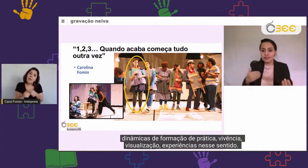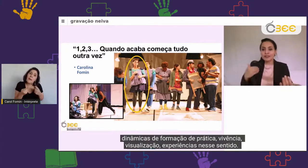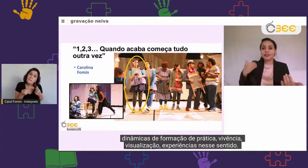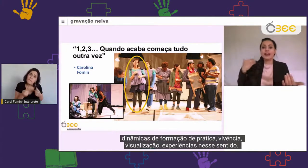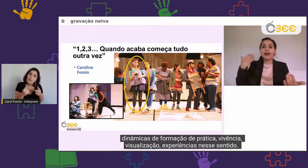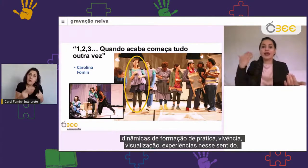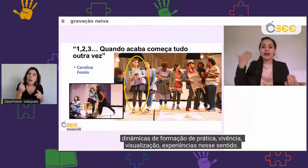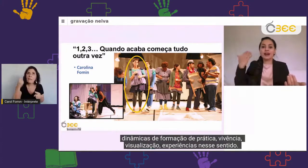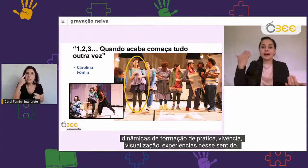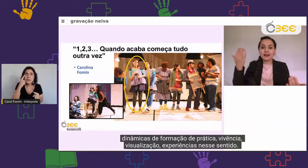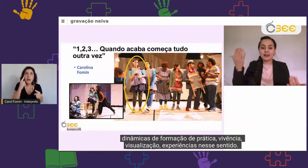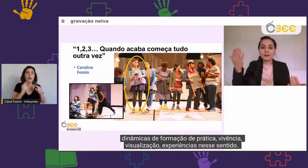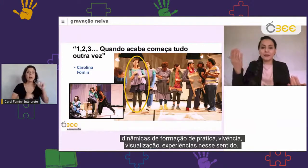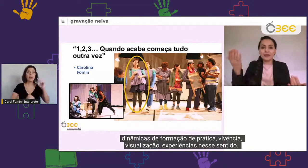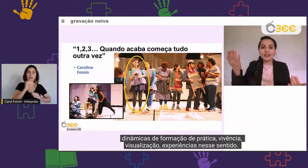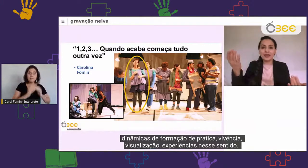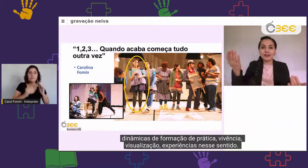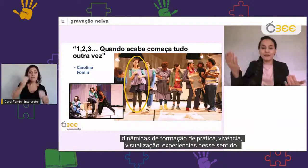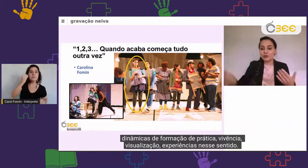prática, vivência,